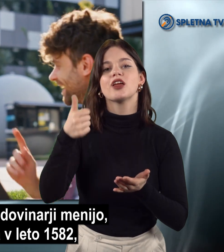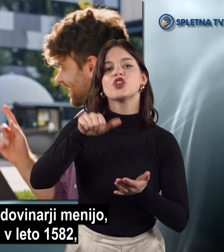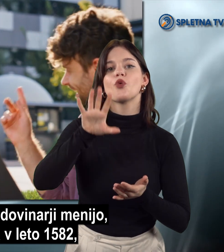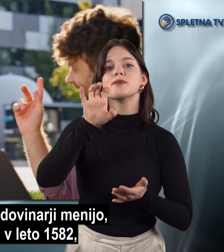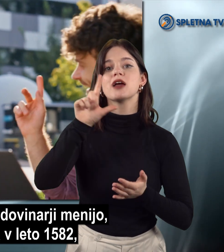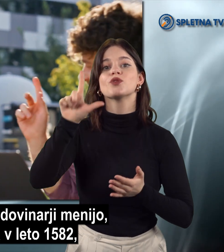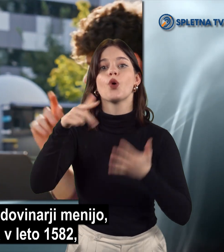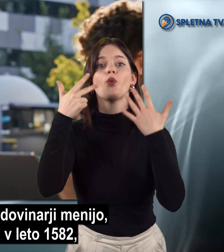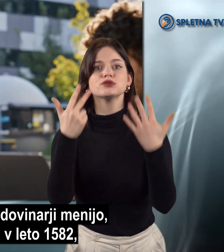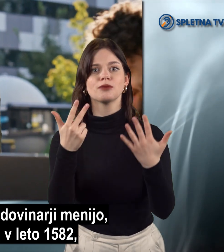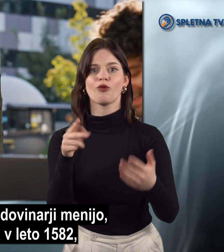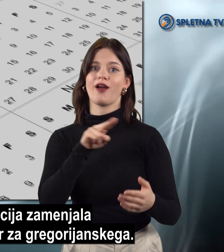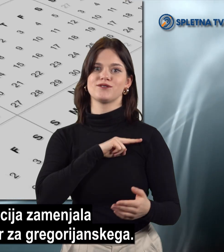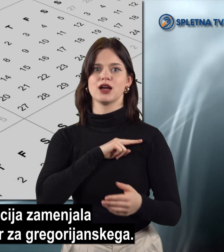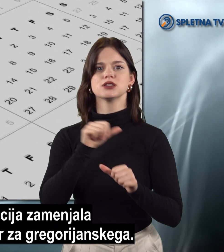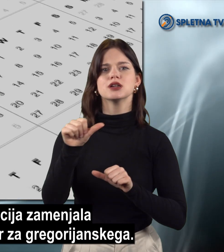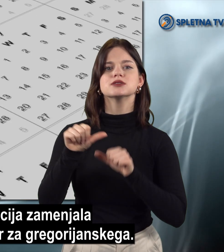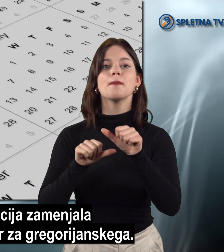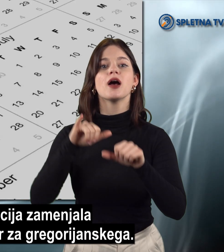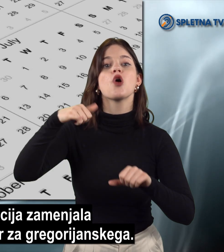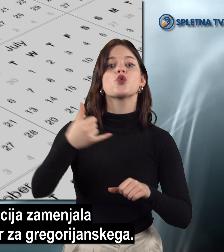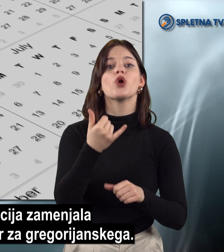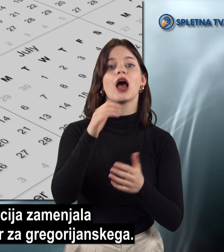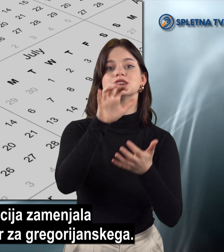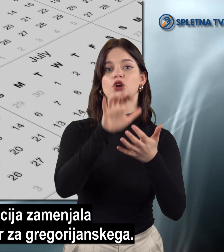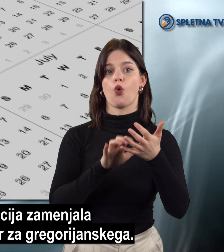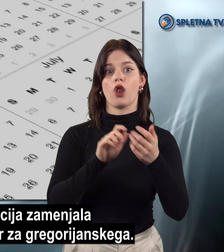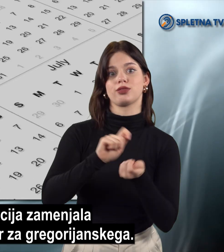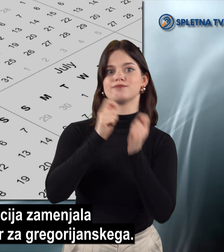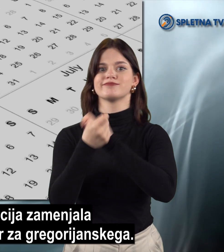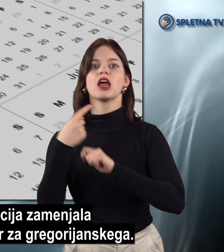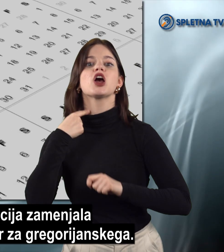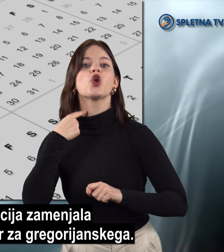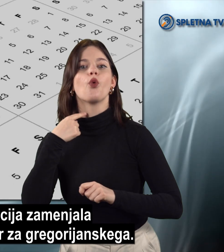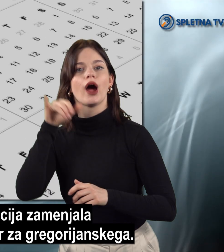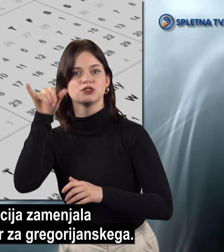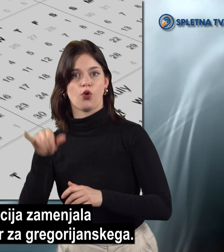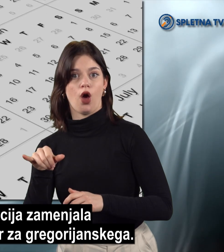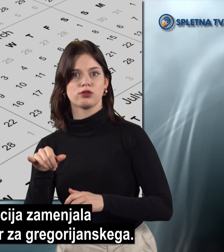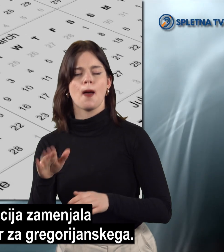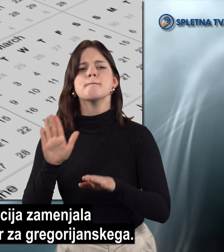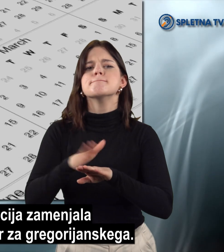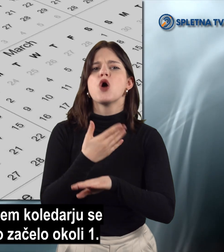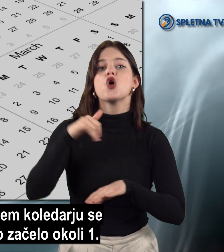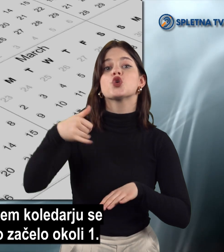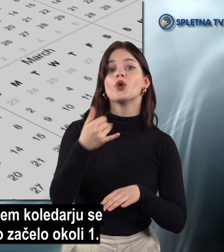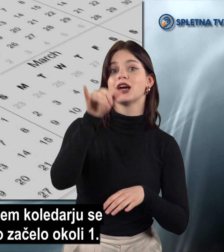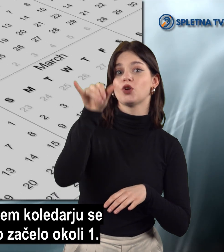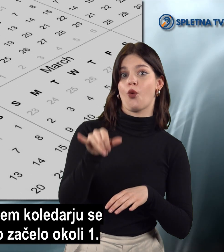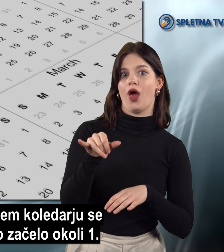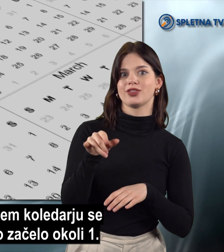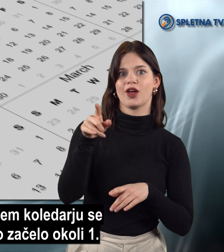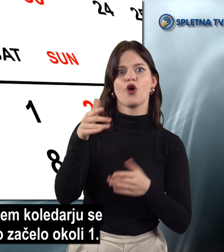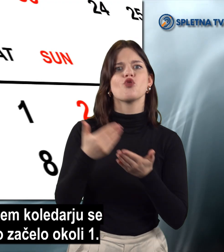leto 1582, ko je Francija zamenjala julijanski koledar za gregorjanskega. Po